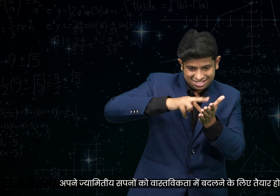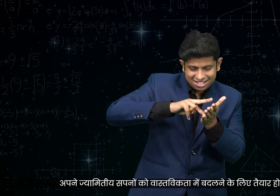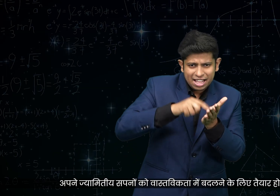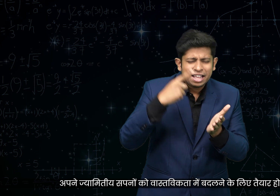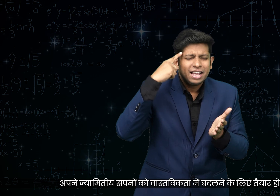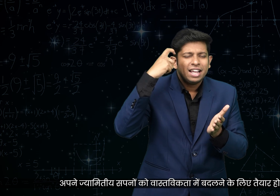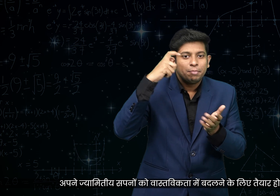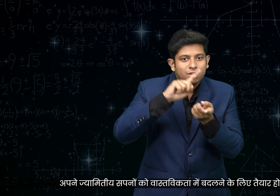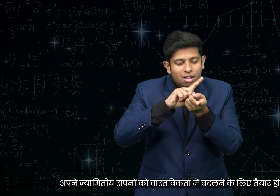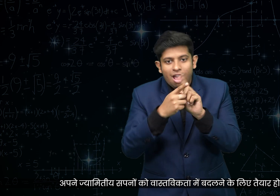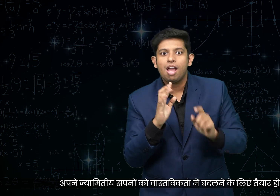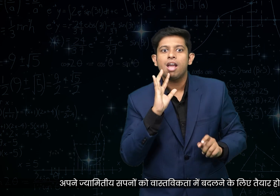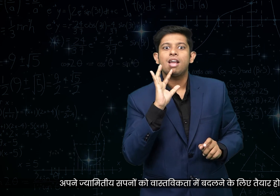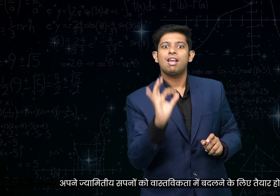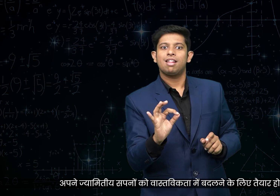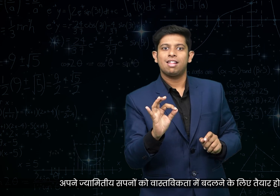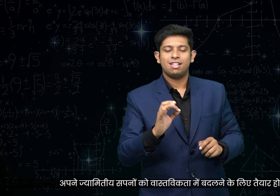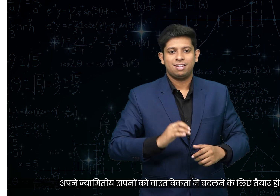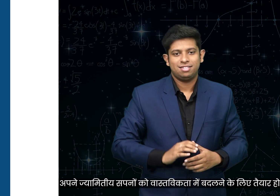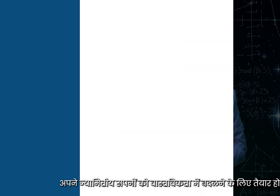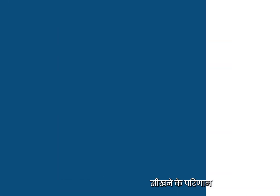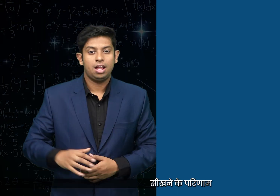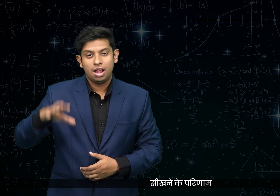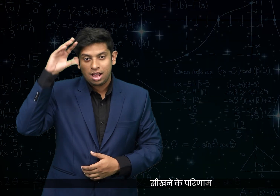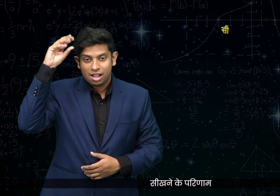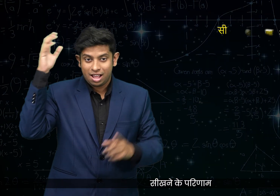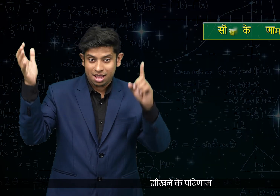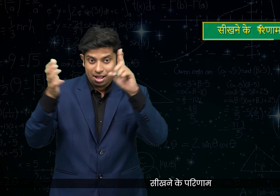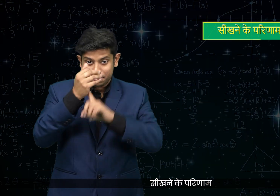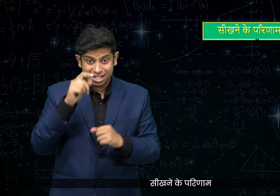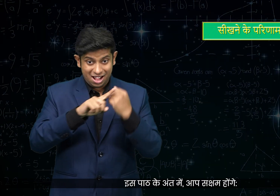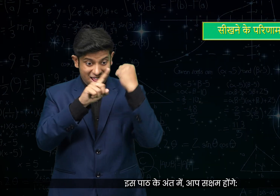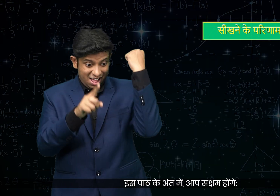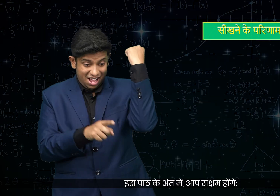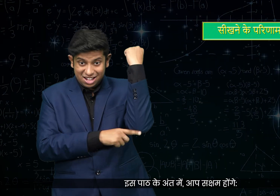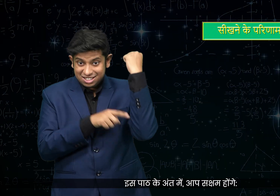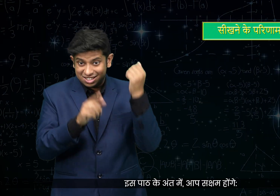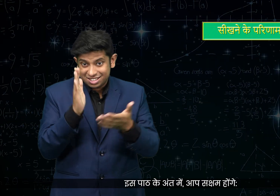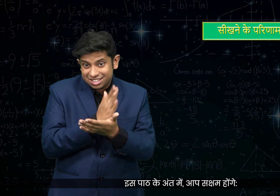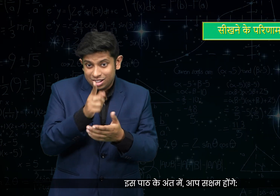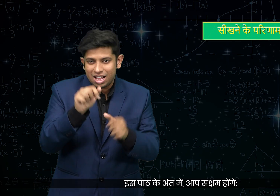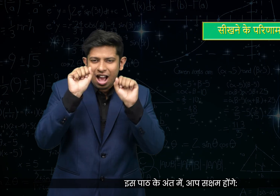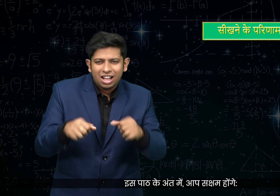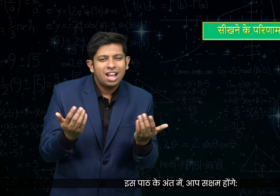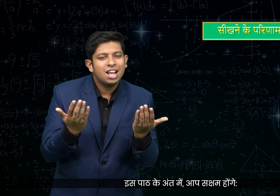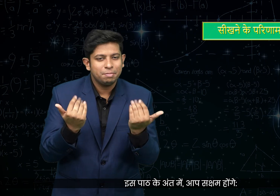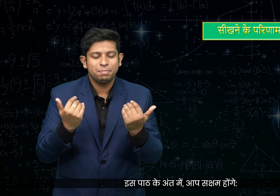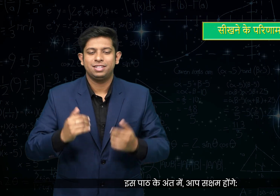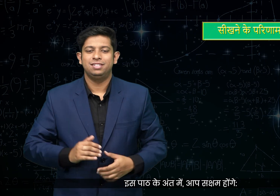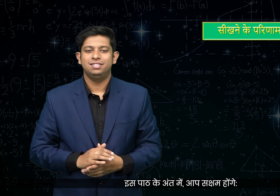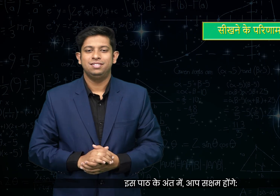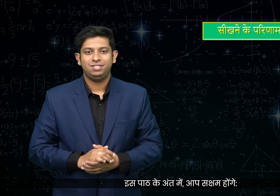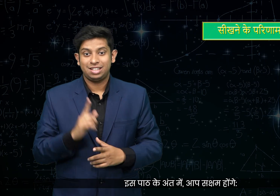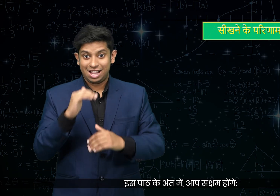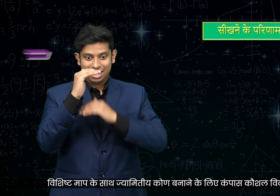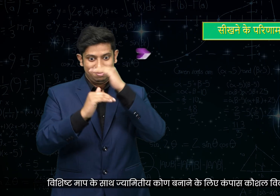में बदलने के लिए तैयार हो जाइए। सीखने के परिमाण। इस पाठ के अंत में आप